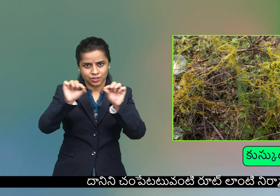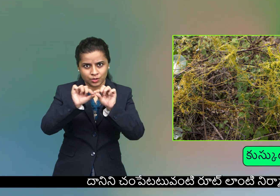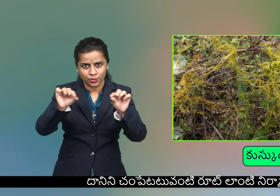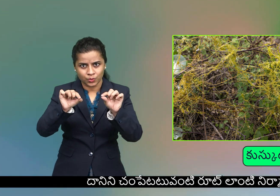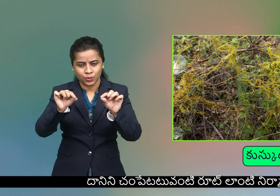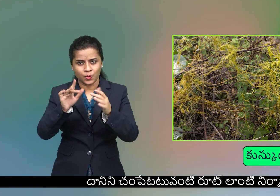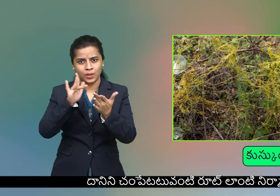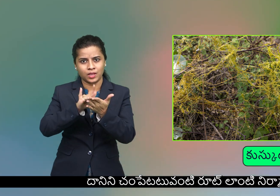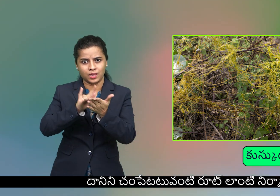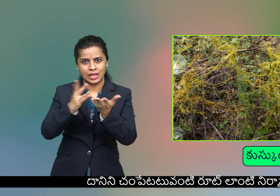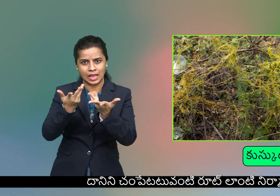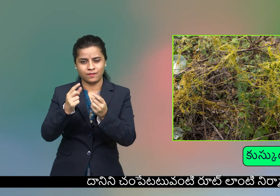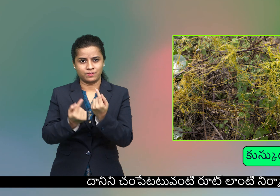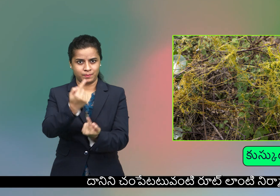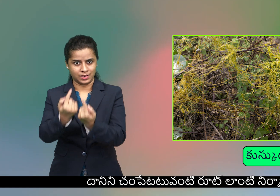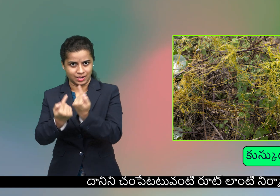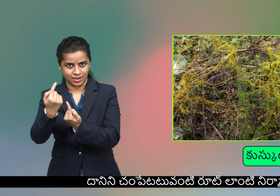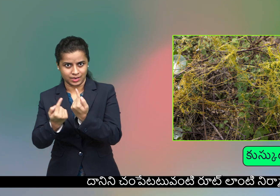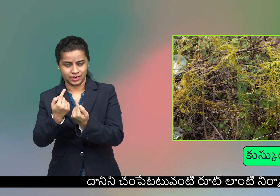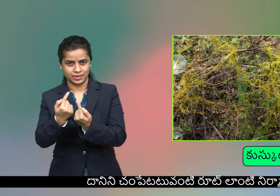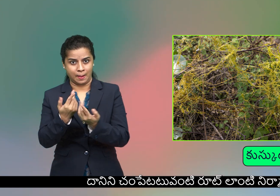చంపేటువంటి రూట్ లాంటి నిర్మాణాలు.